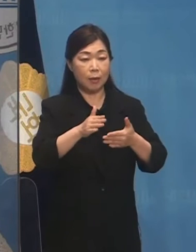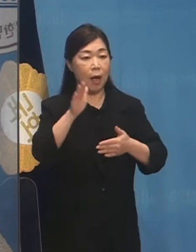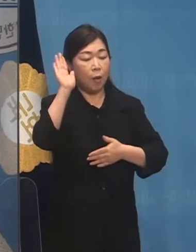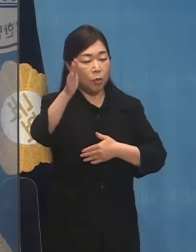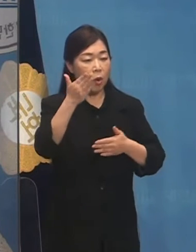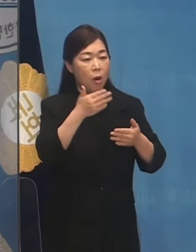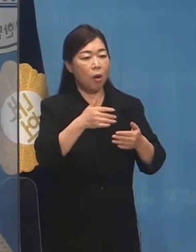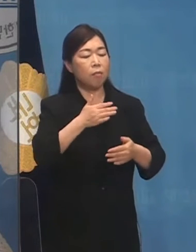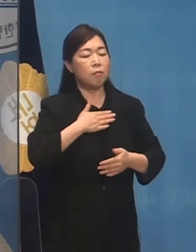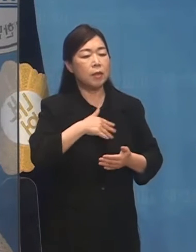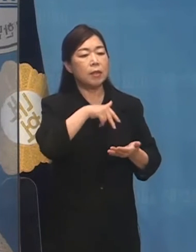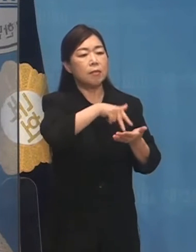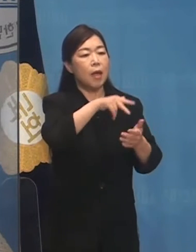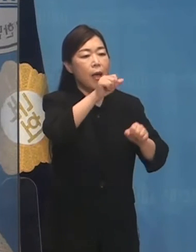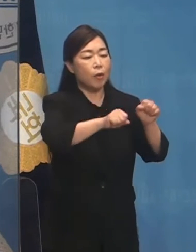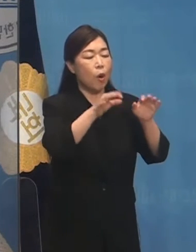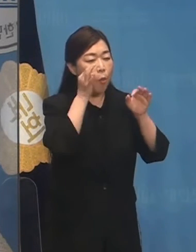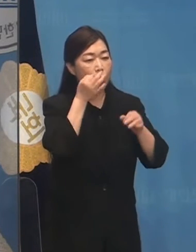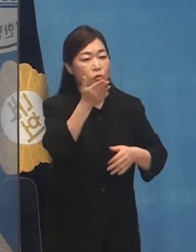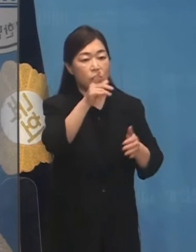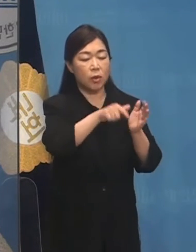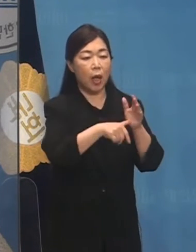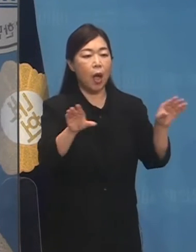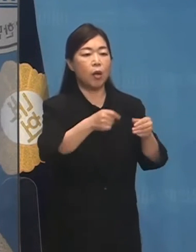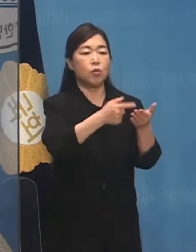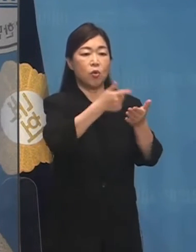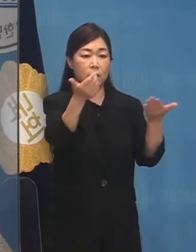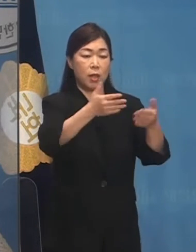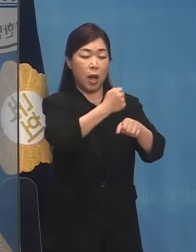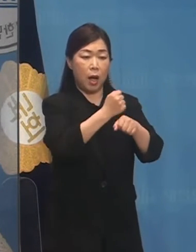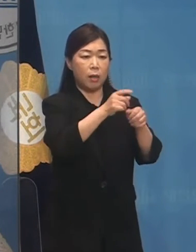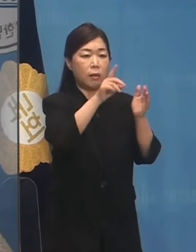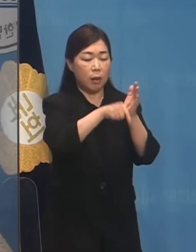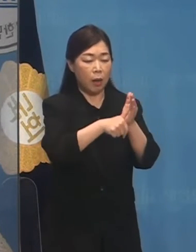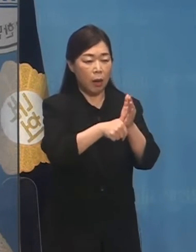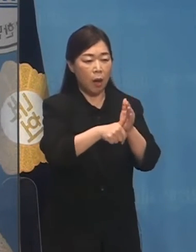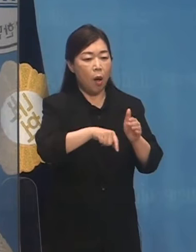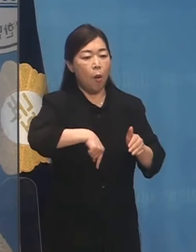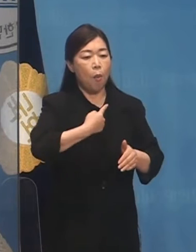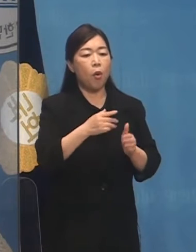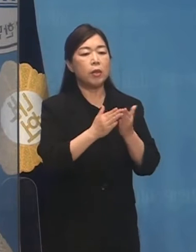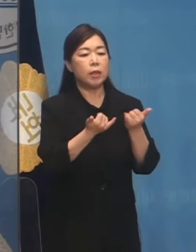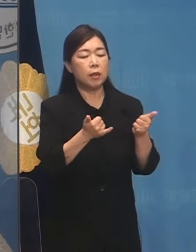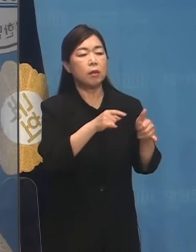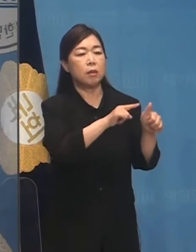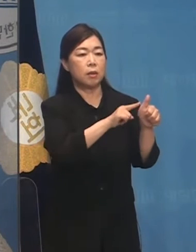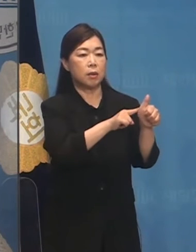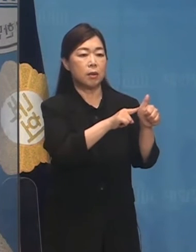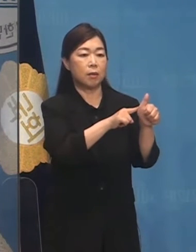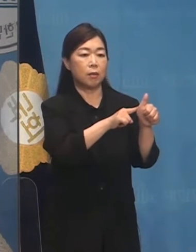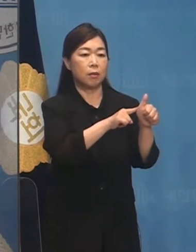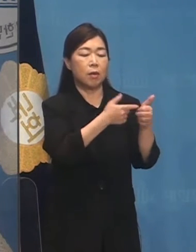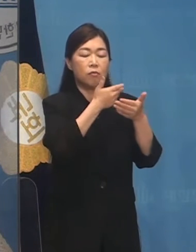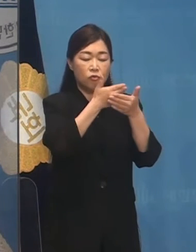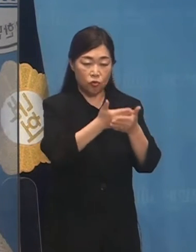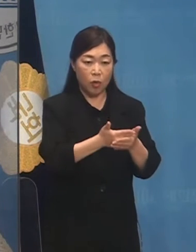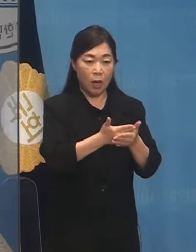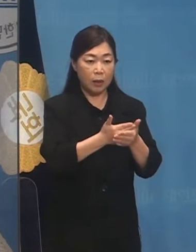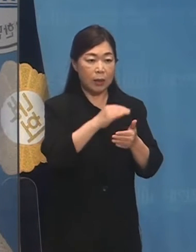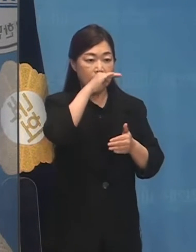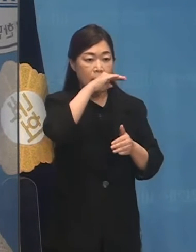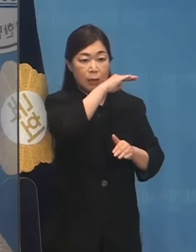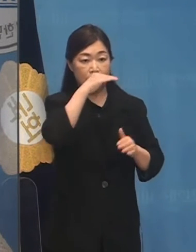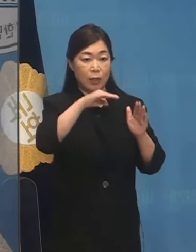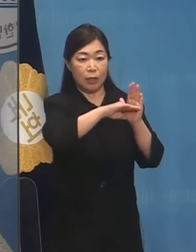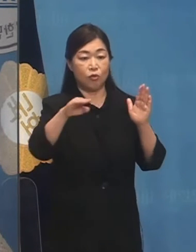어떤 공직자로서 총리의 직을 수행할 수 있을 것인지 가늠하는 매우 기초적이고 중요한 잣대이기